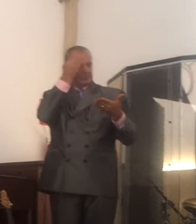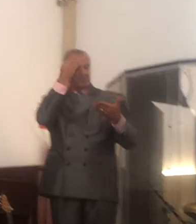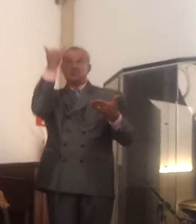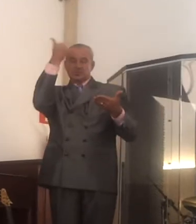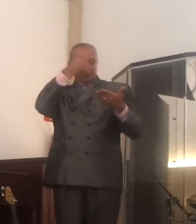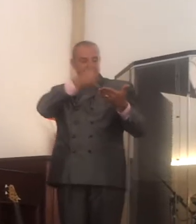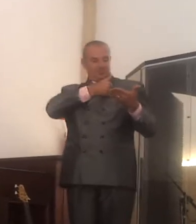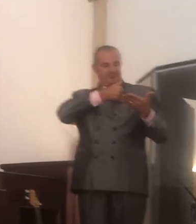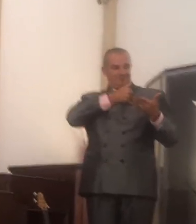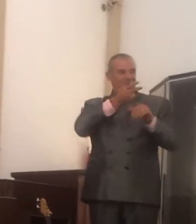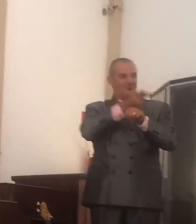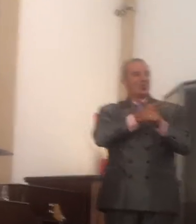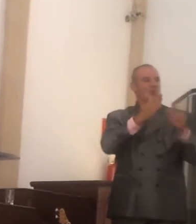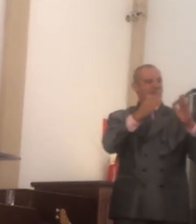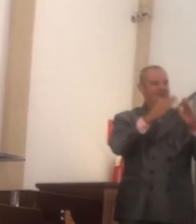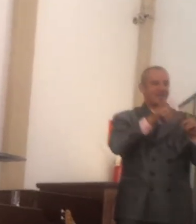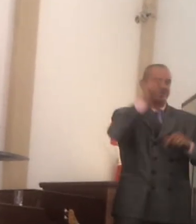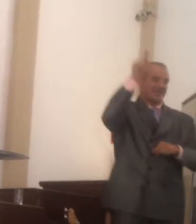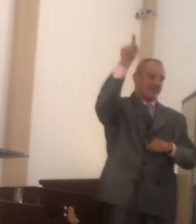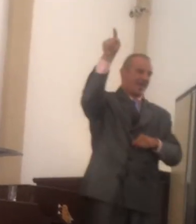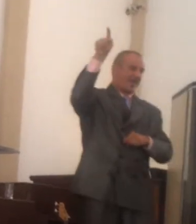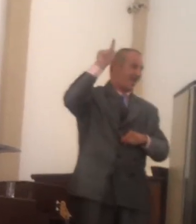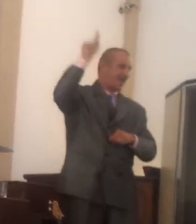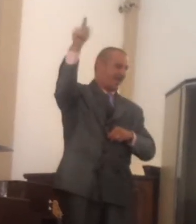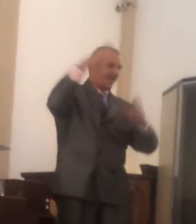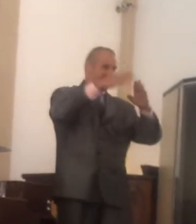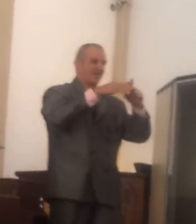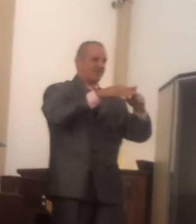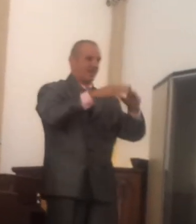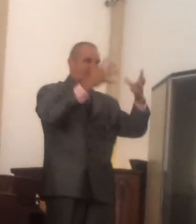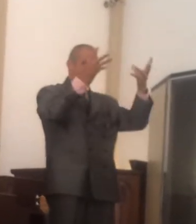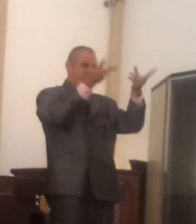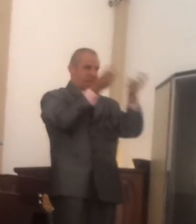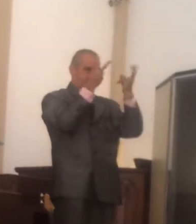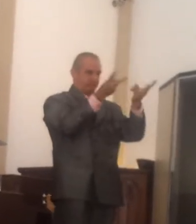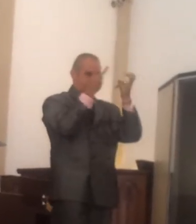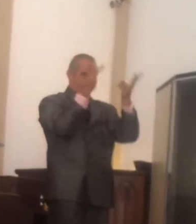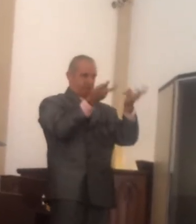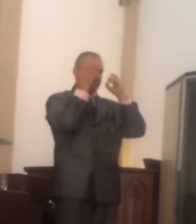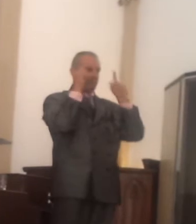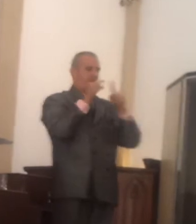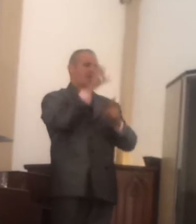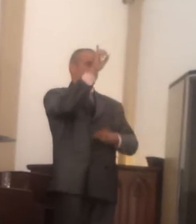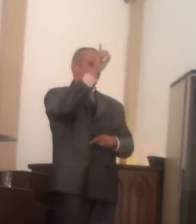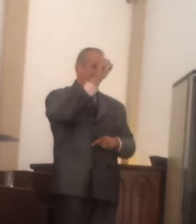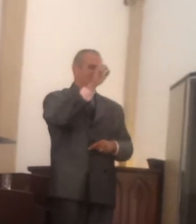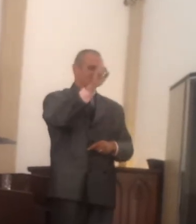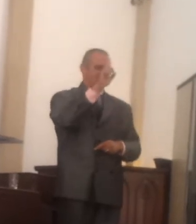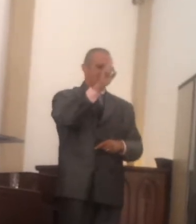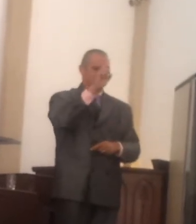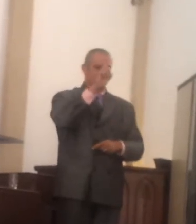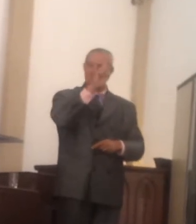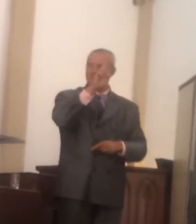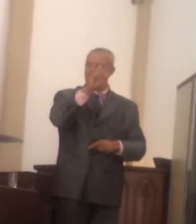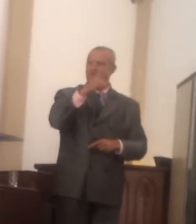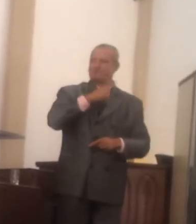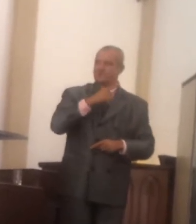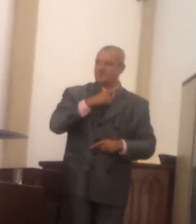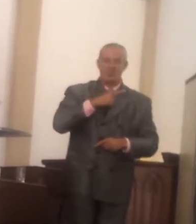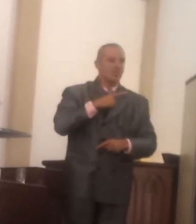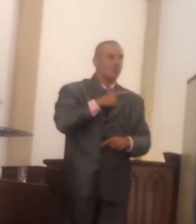razão de quê? Porque ali ela vai ouvir mais a palavra de Deus. Meu sogro era juiz, e ele,